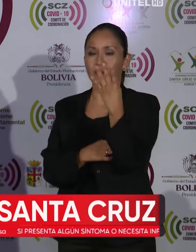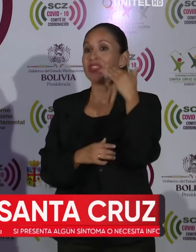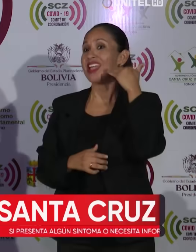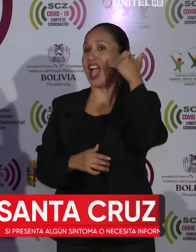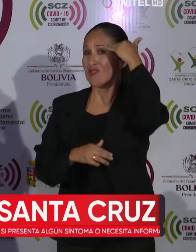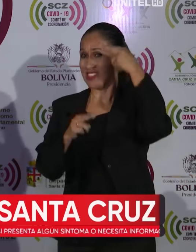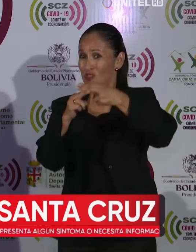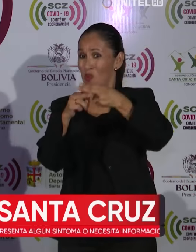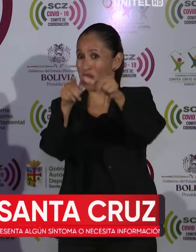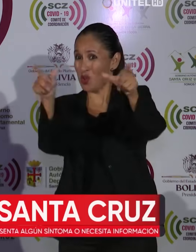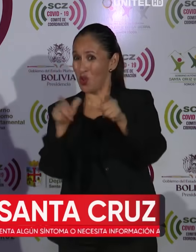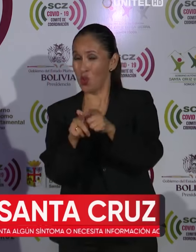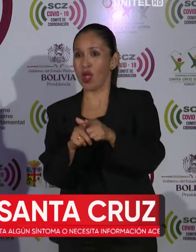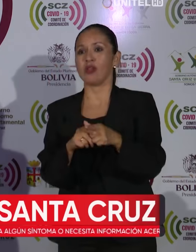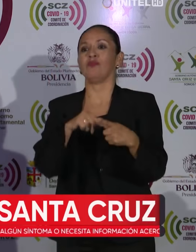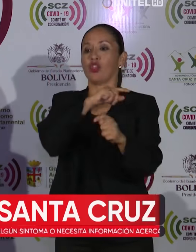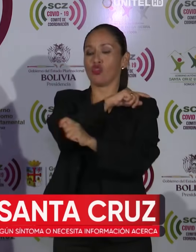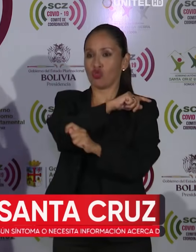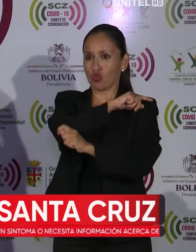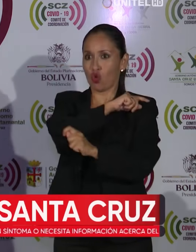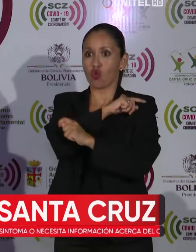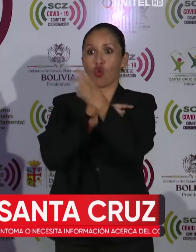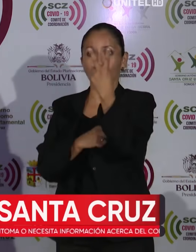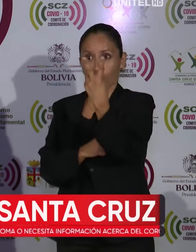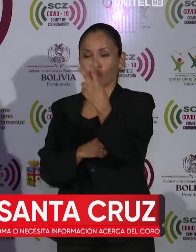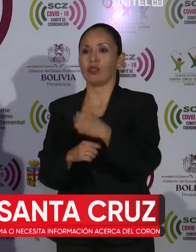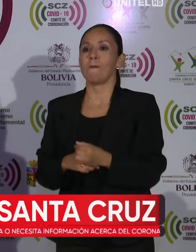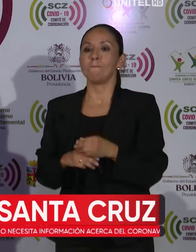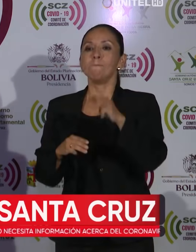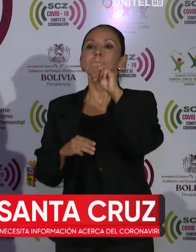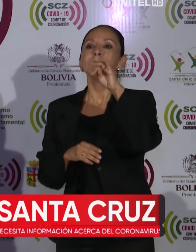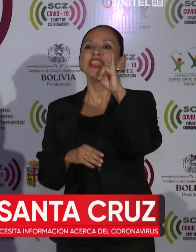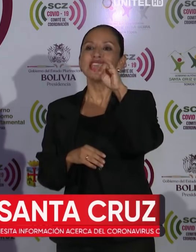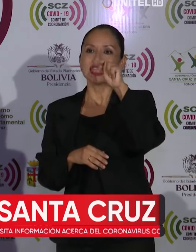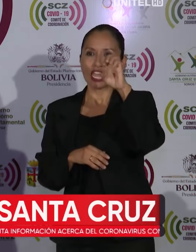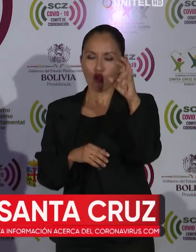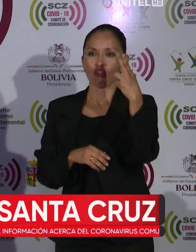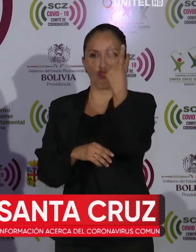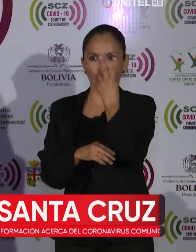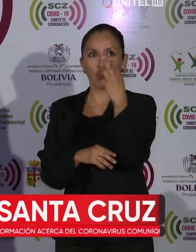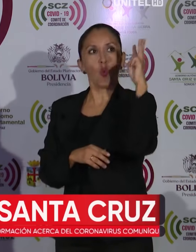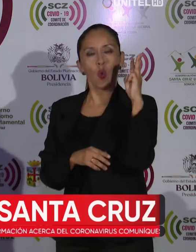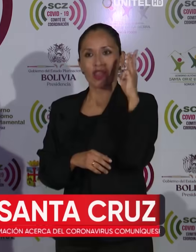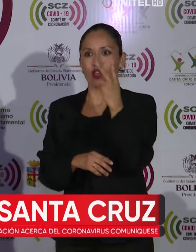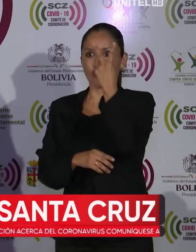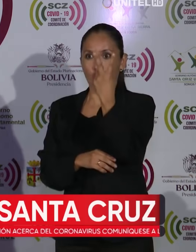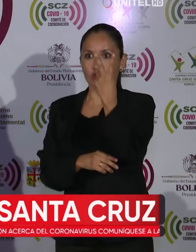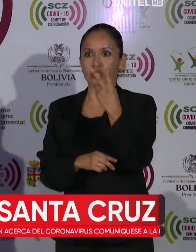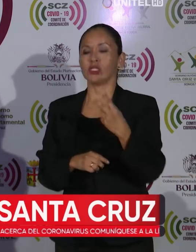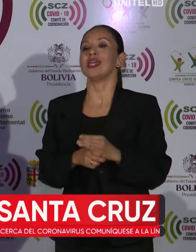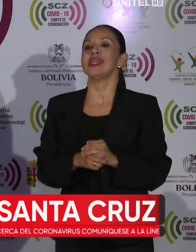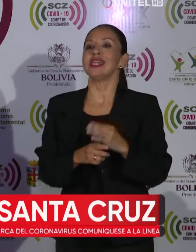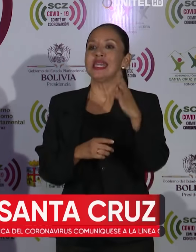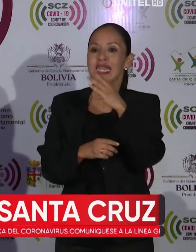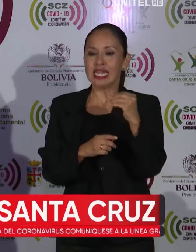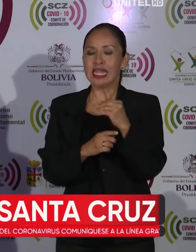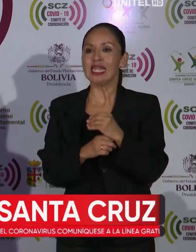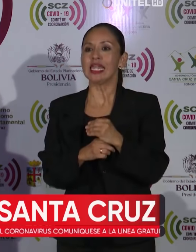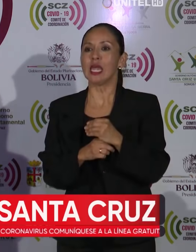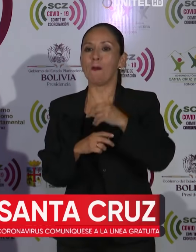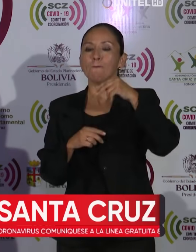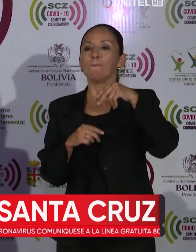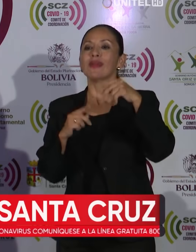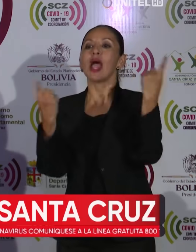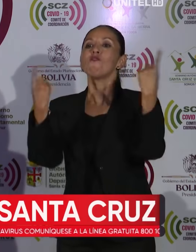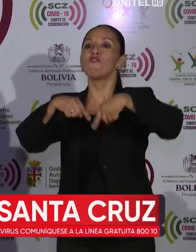Cabezas, 2, El Torno 2, Minero 2, Guarnes 2 y Puerto Suárez